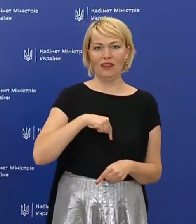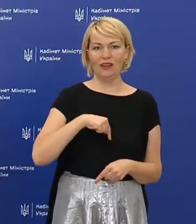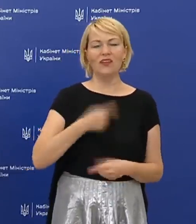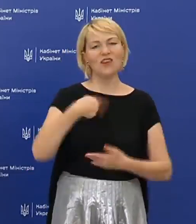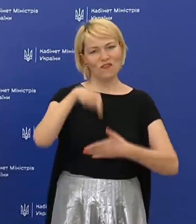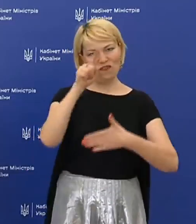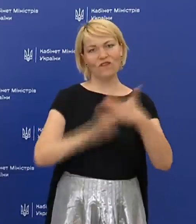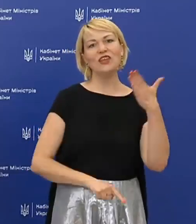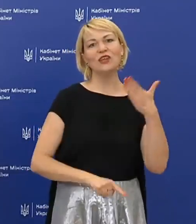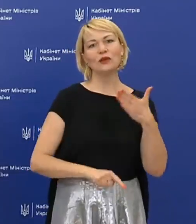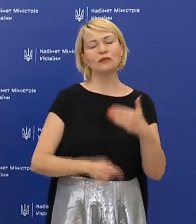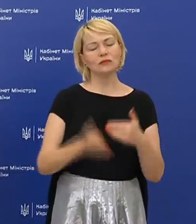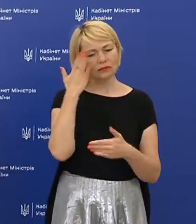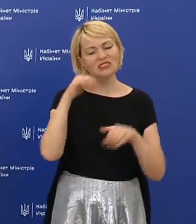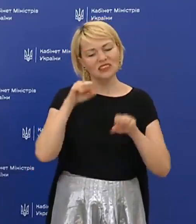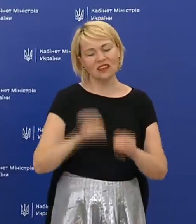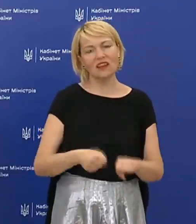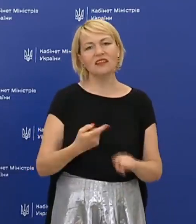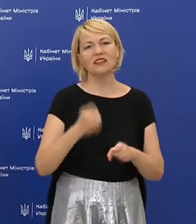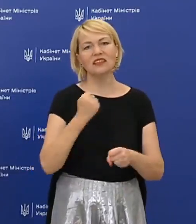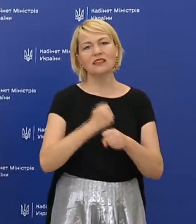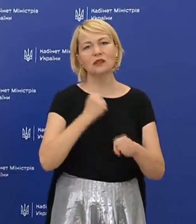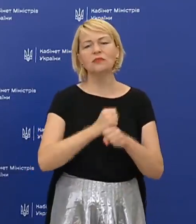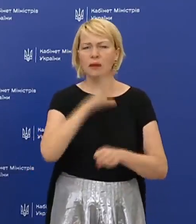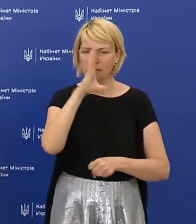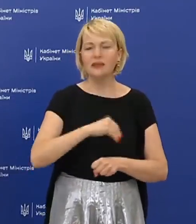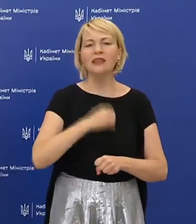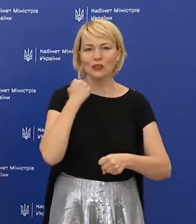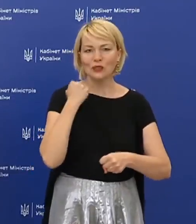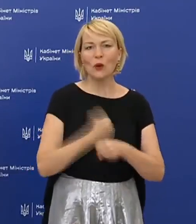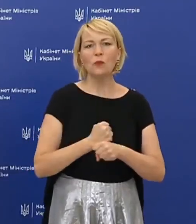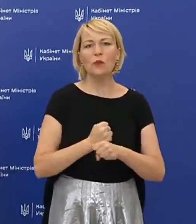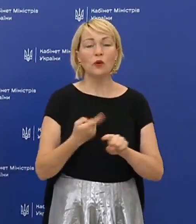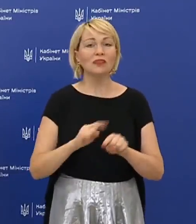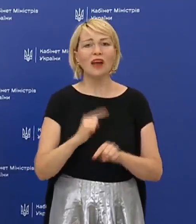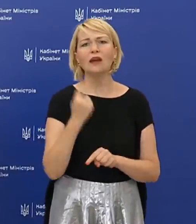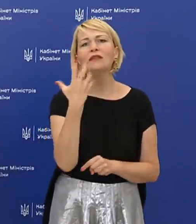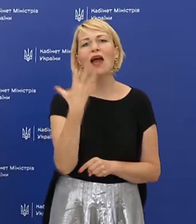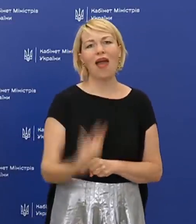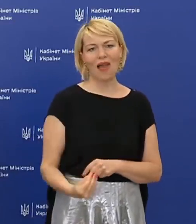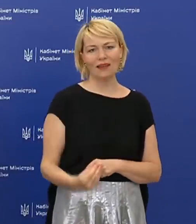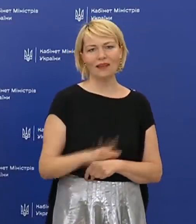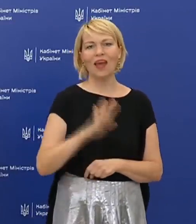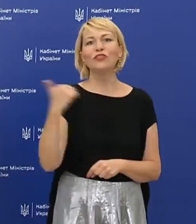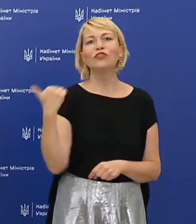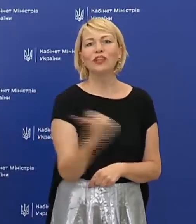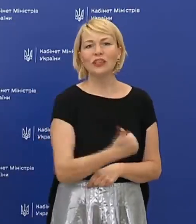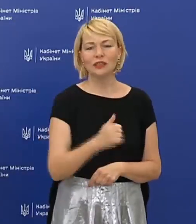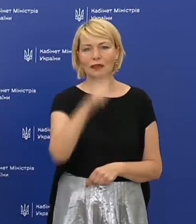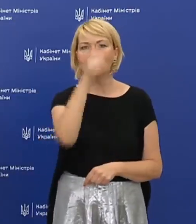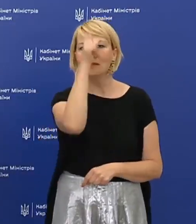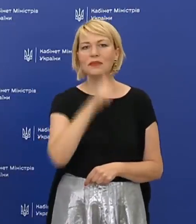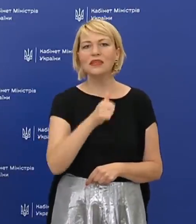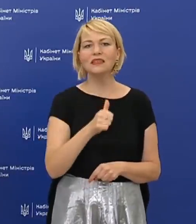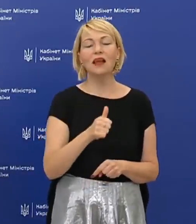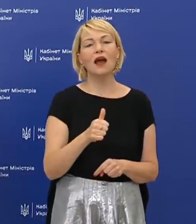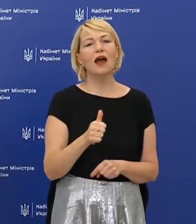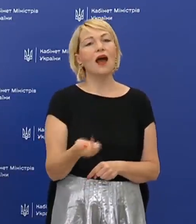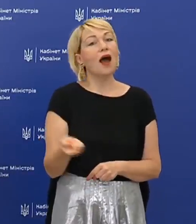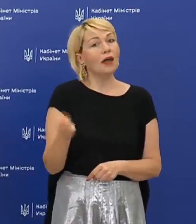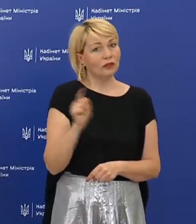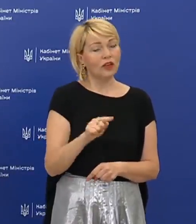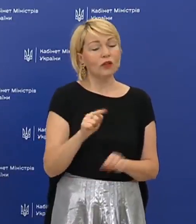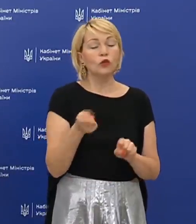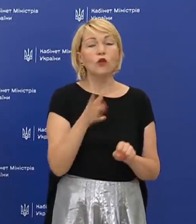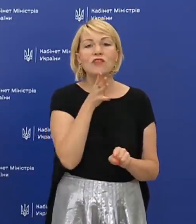ми здатні це зробити, ми це зробимо. Це не буде за день, за тиждень або за місяць. Но